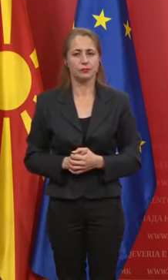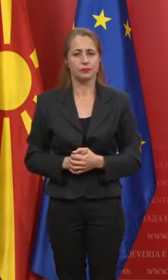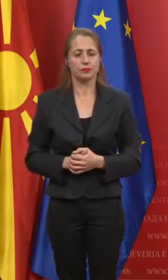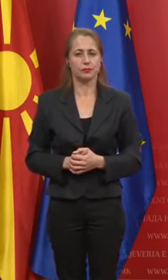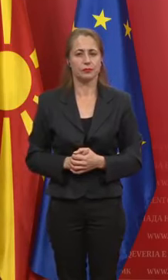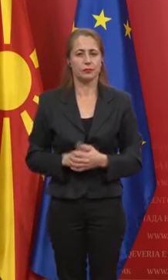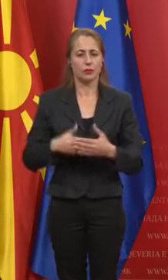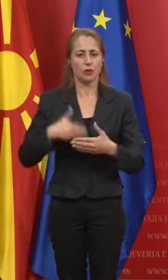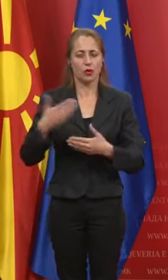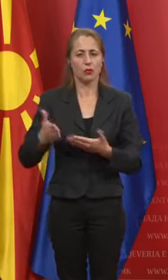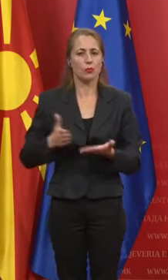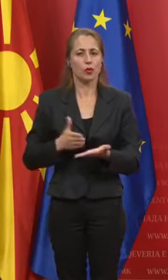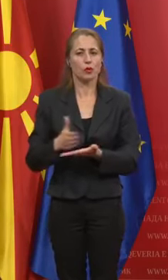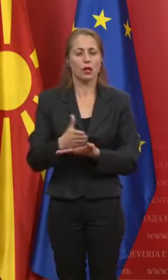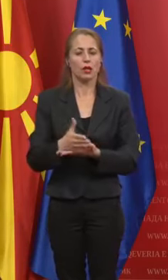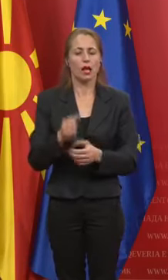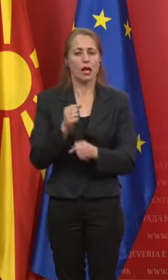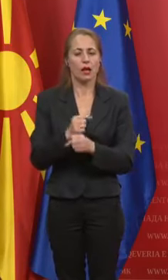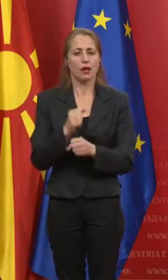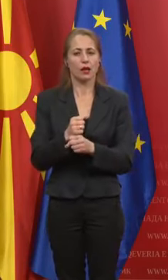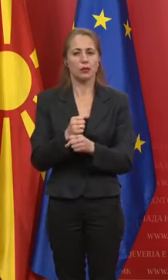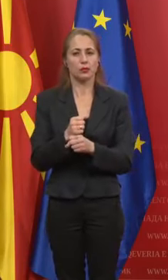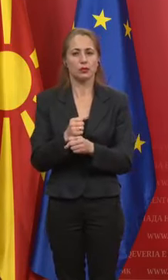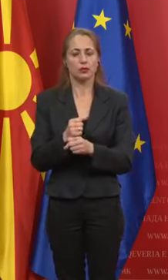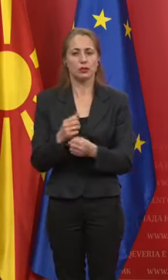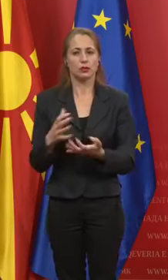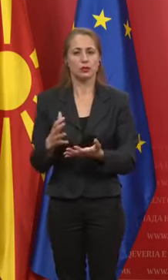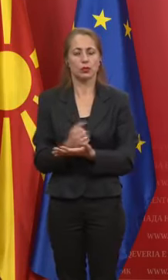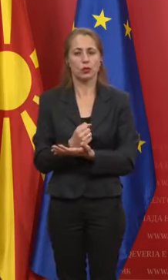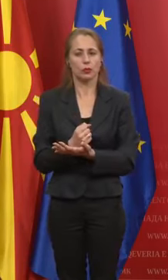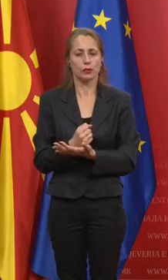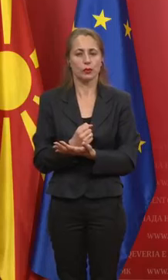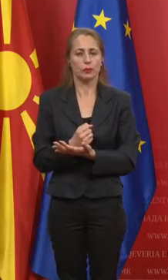Понатаму протоколи за функционирање добија и